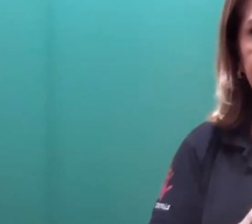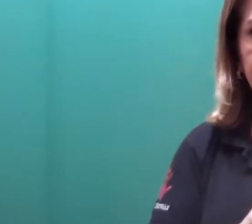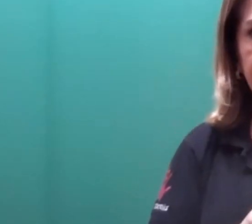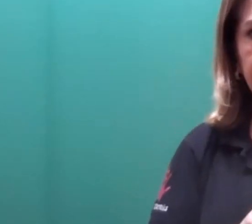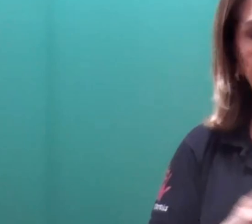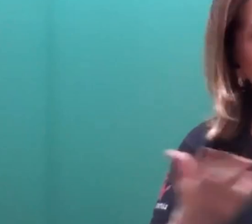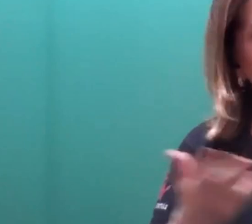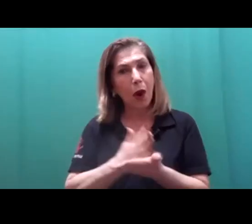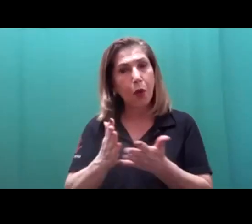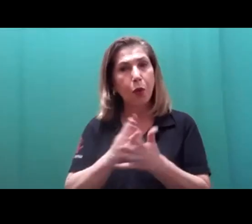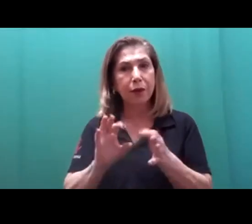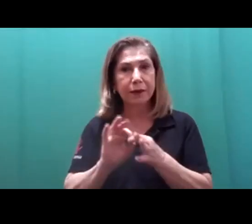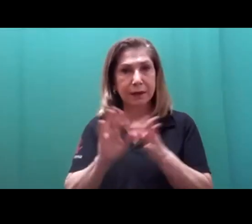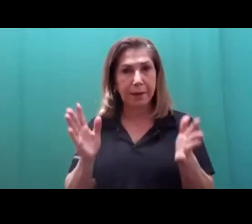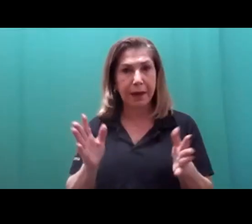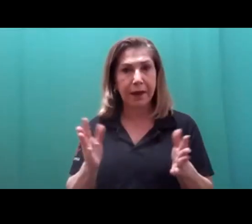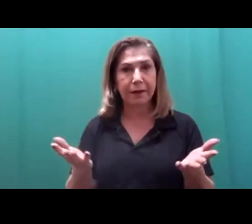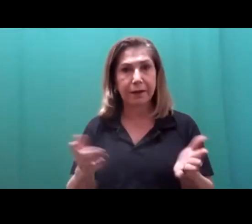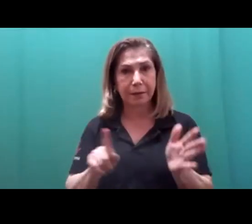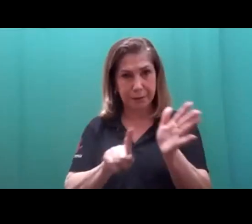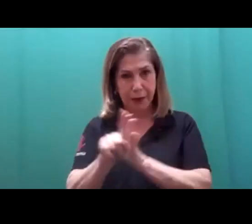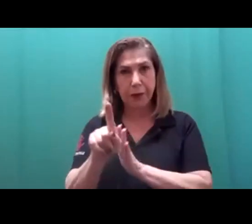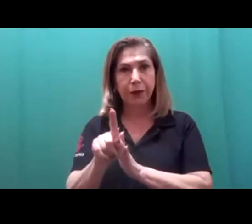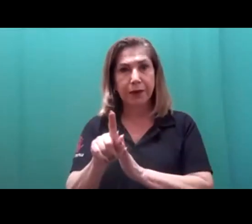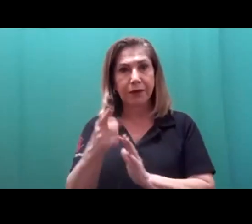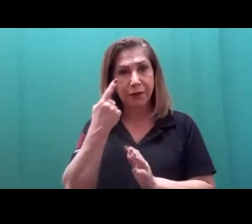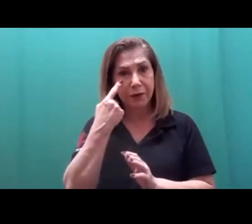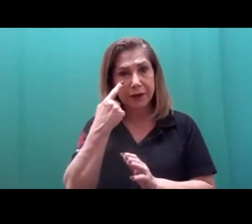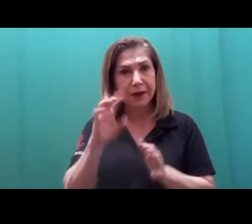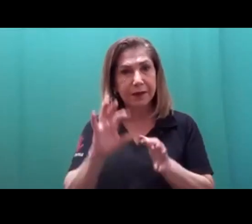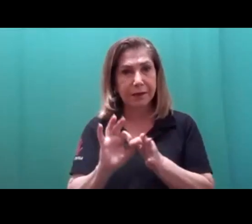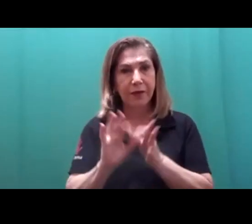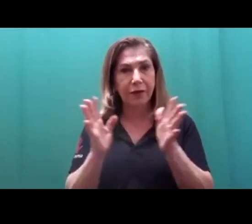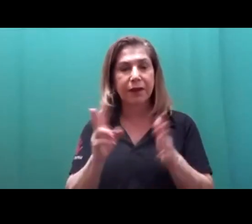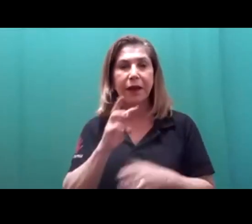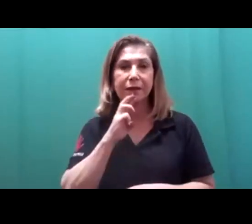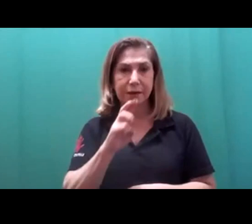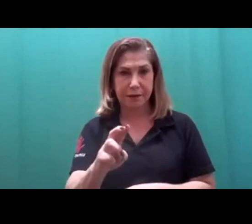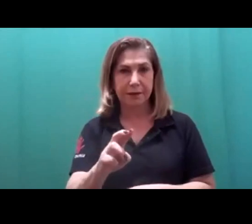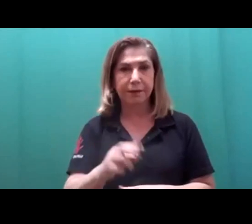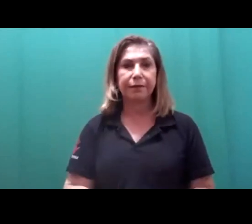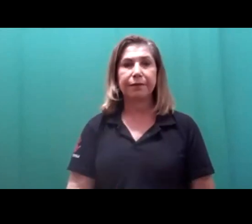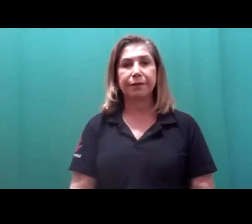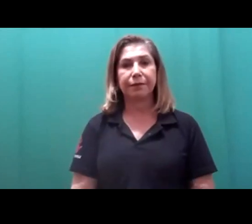abertas, né? Eu vou compartilhar aqui essas primeiras perguntas e vocês ficam à vontade para reagir.